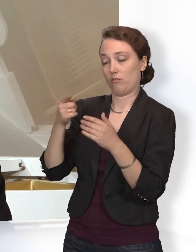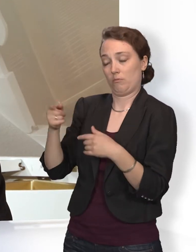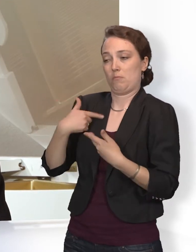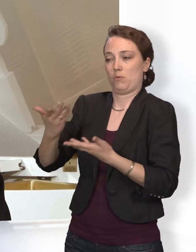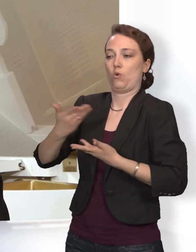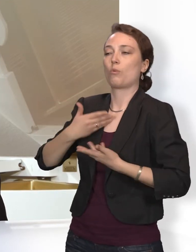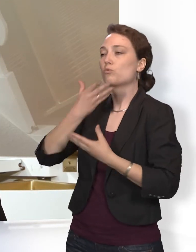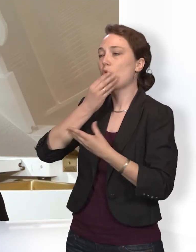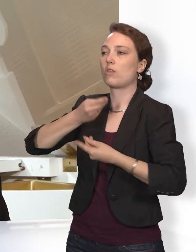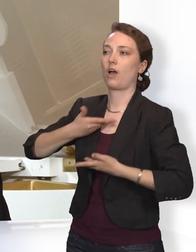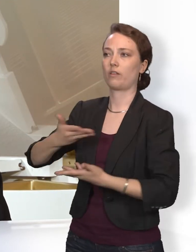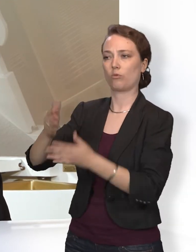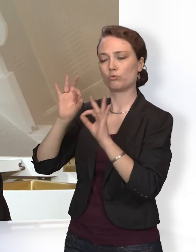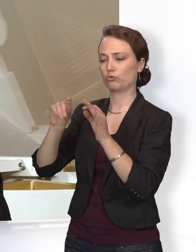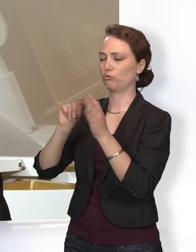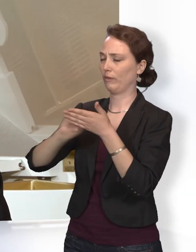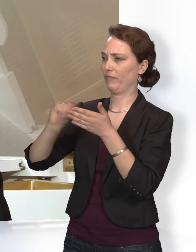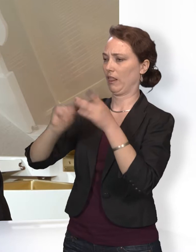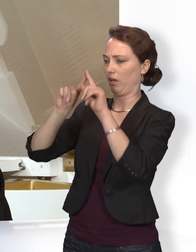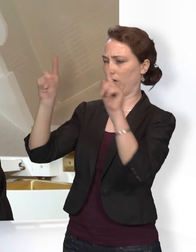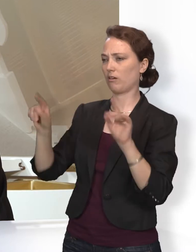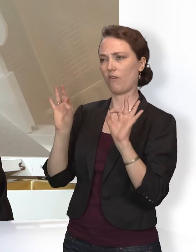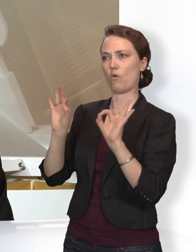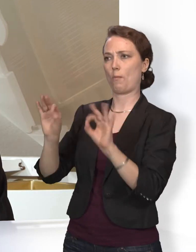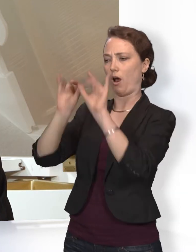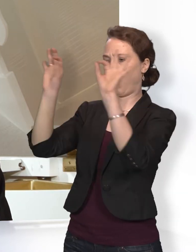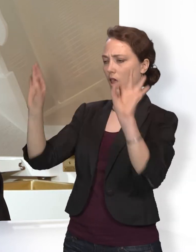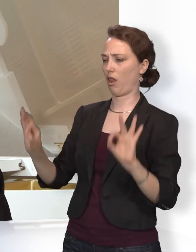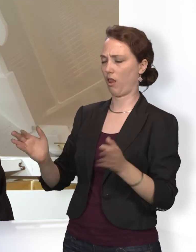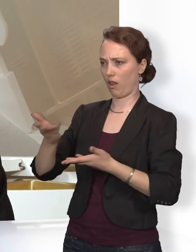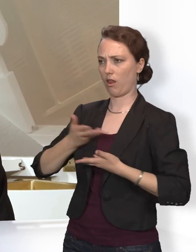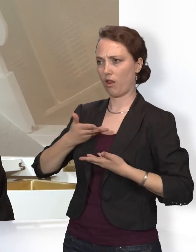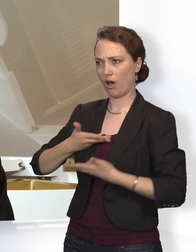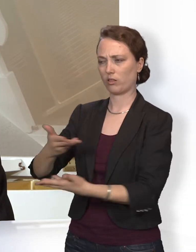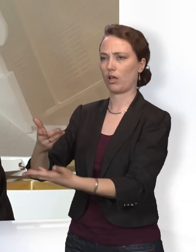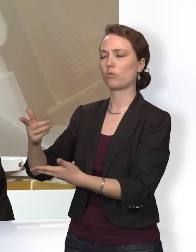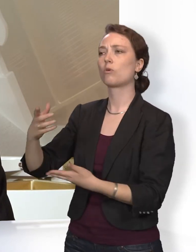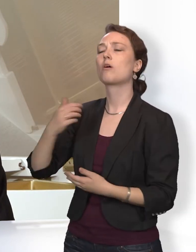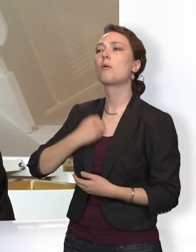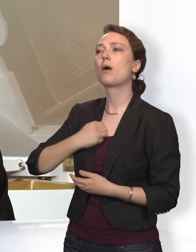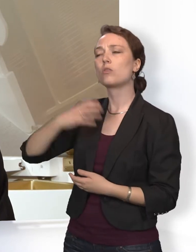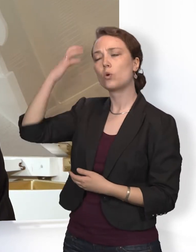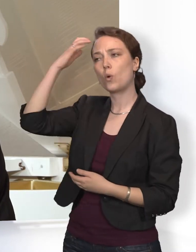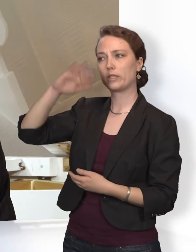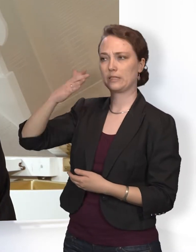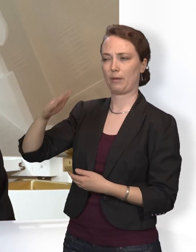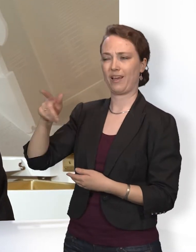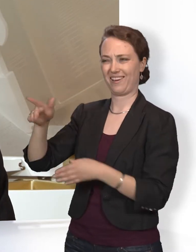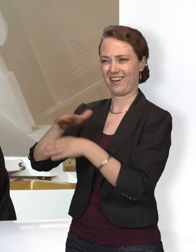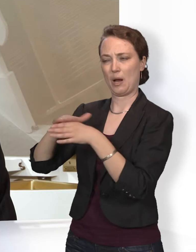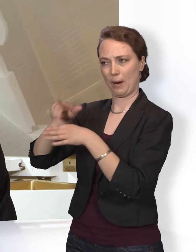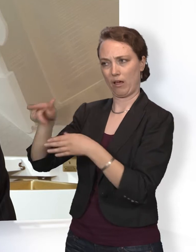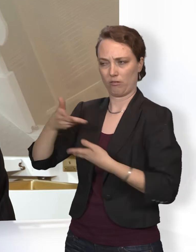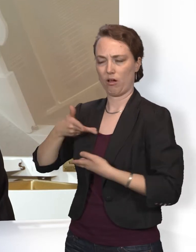schriftliche, formelle Einladung bekomme. Von Bad Godesberg in eine Gemeinde, an der